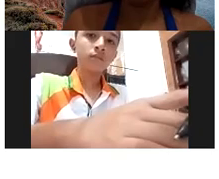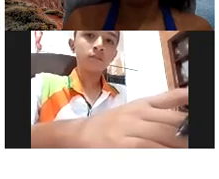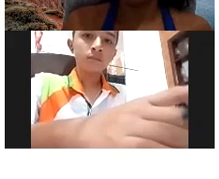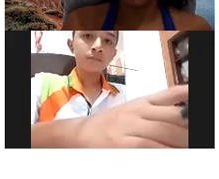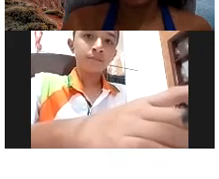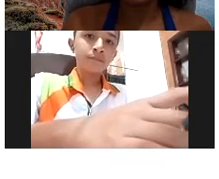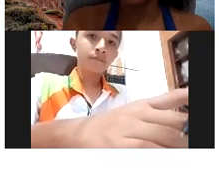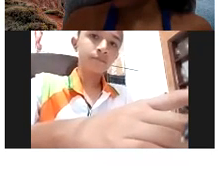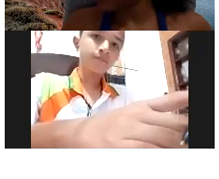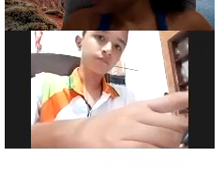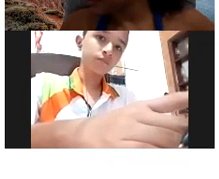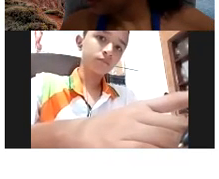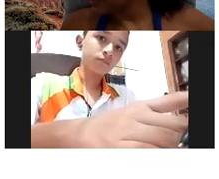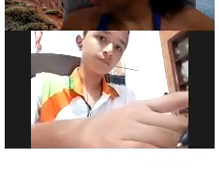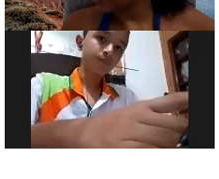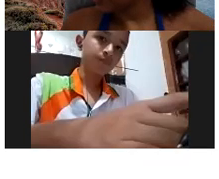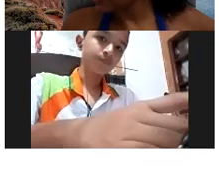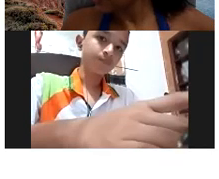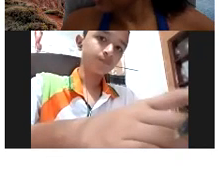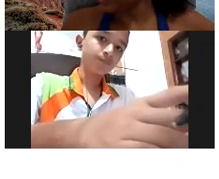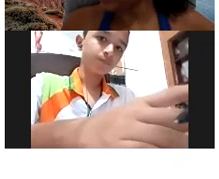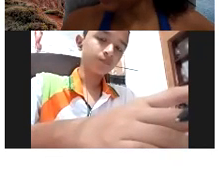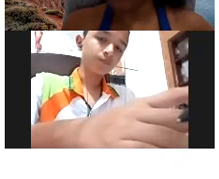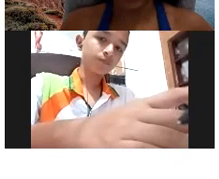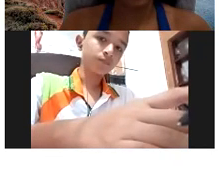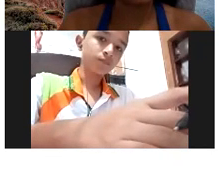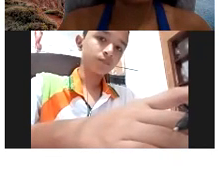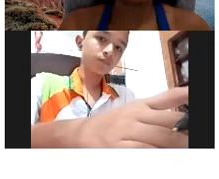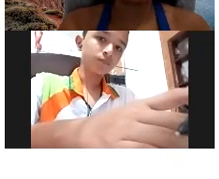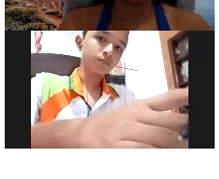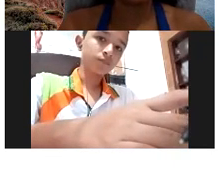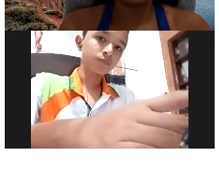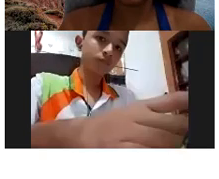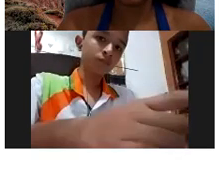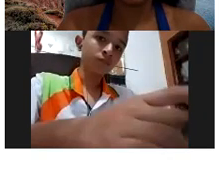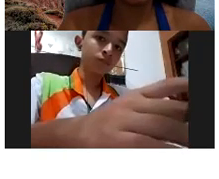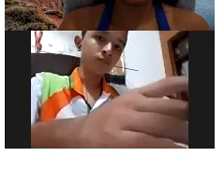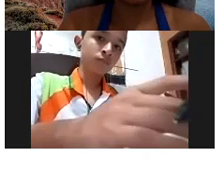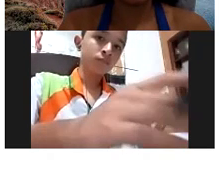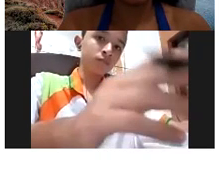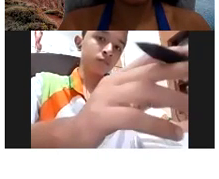cozinha tá mas o nitrato de prato